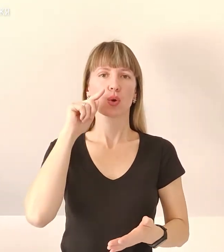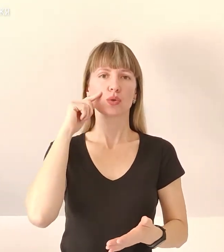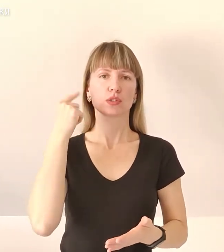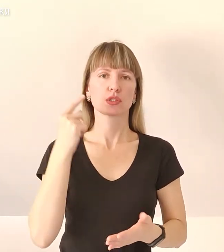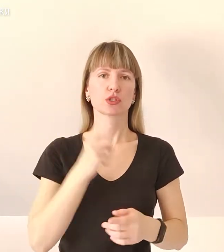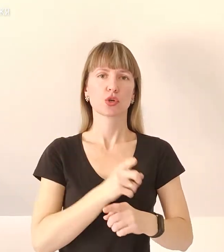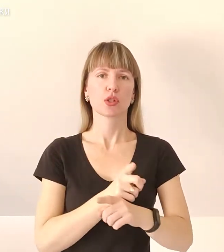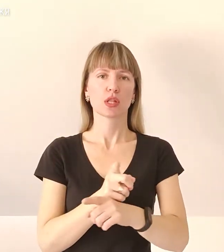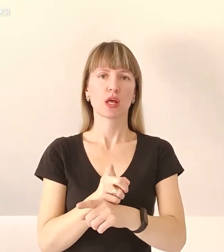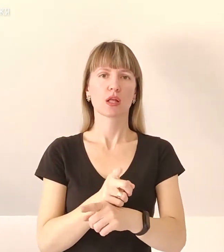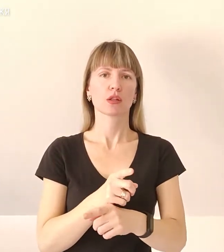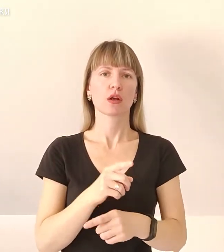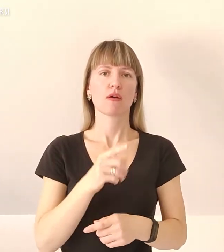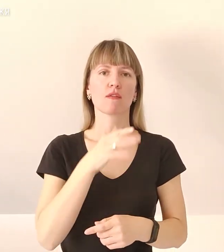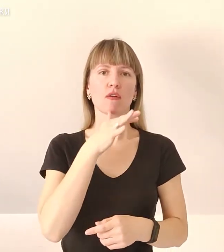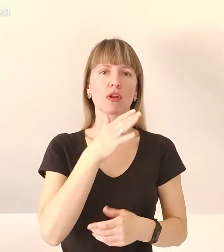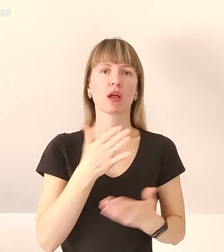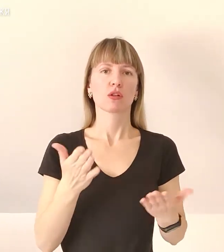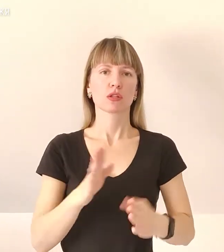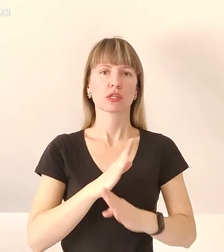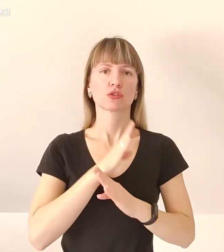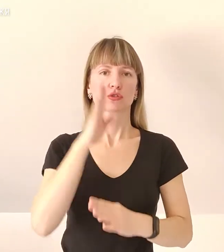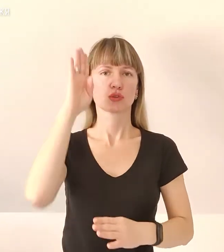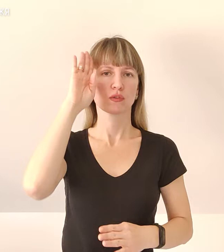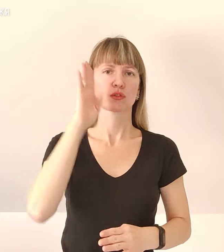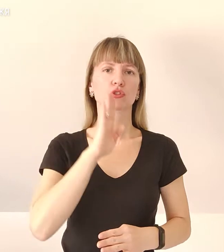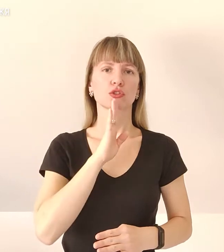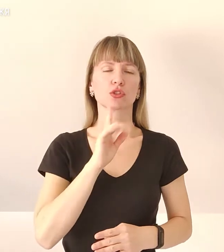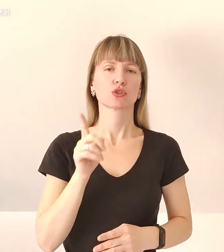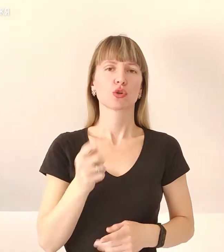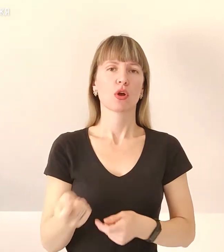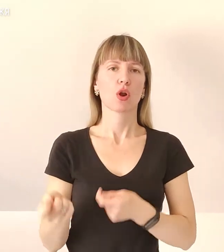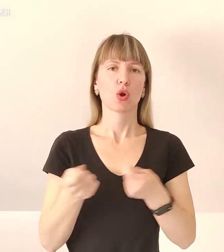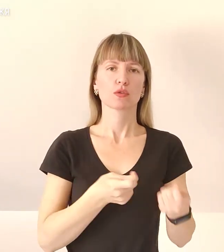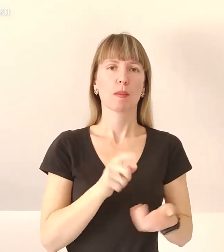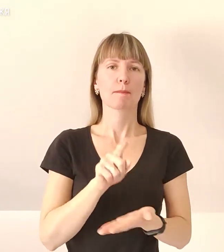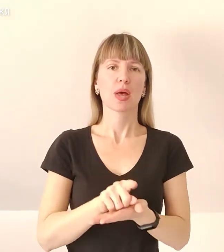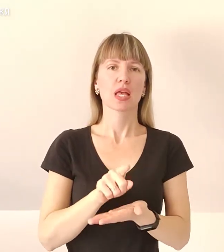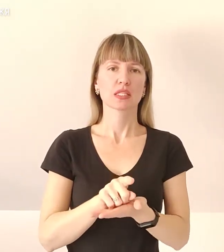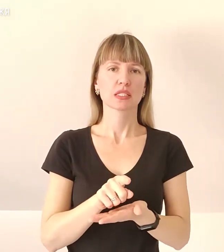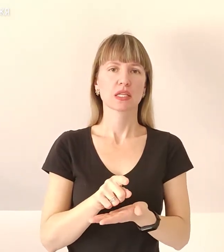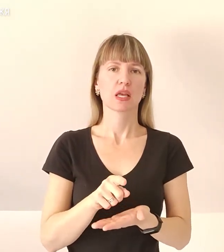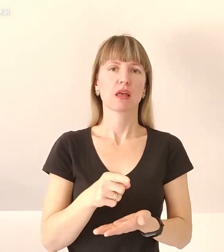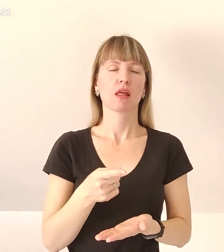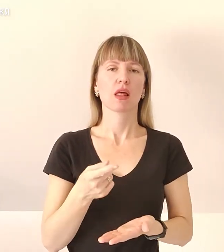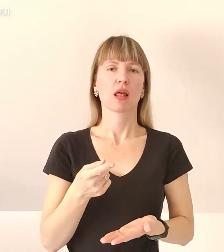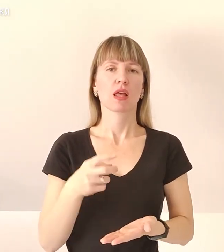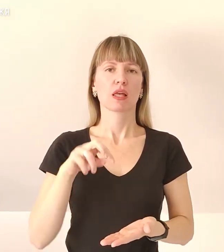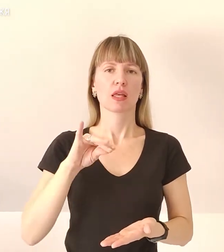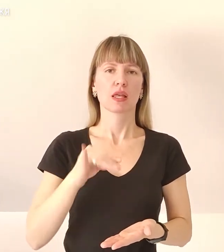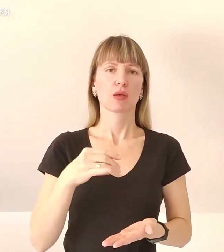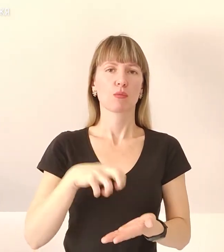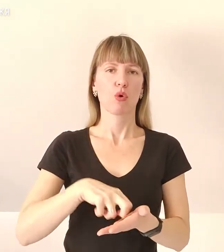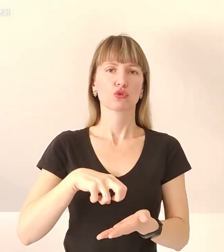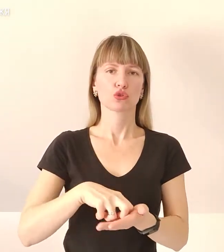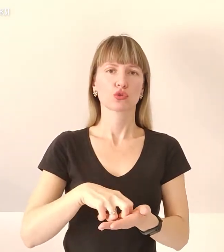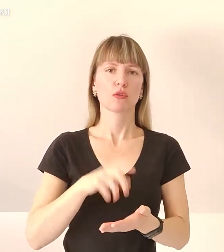танку, під час якого загинули чоловік та жінка, що розвозили пенсії та пошту. У тимчасово